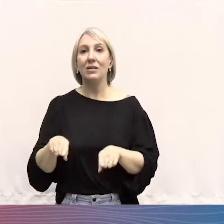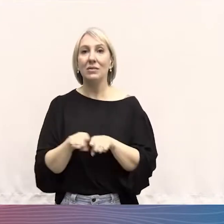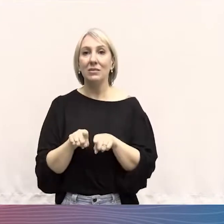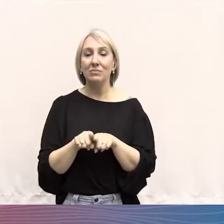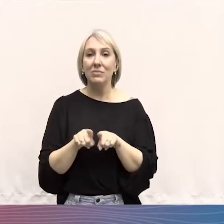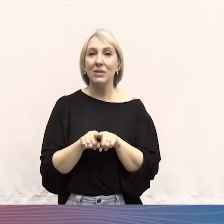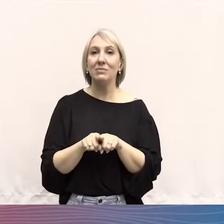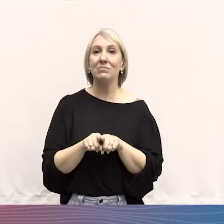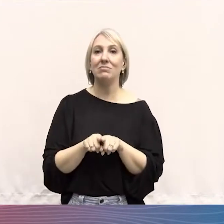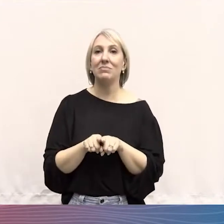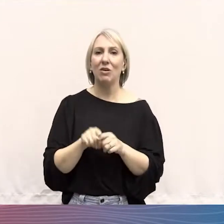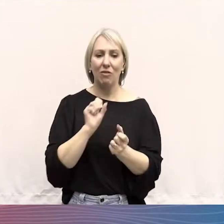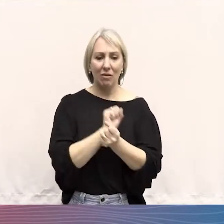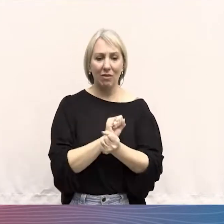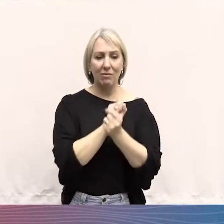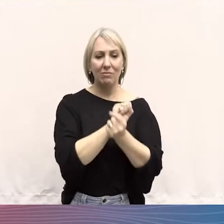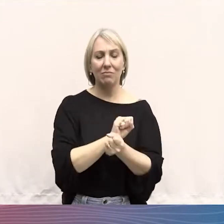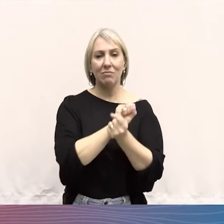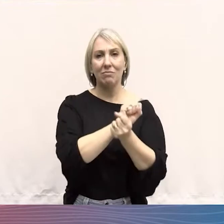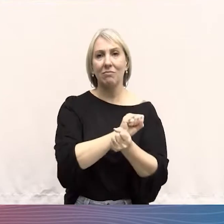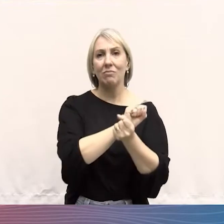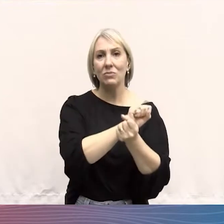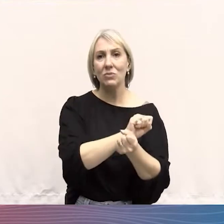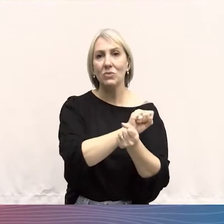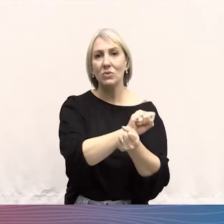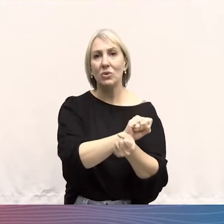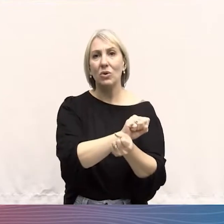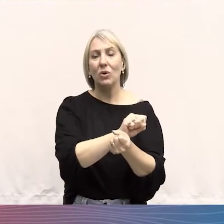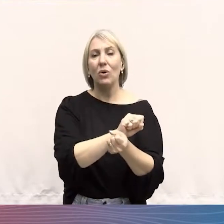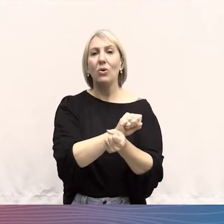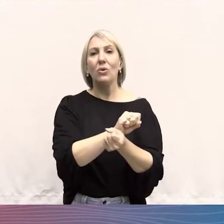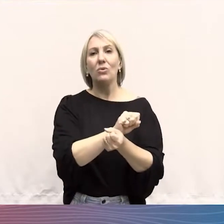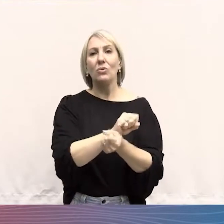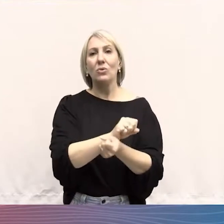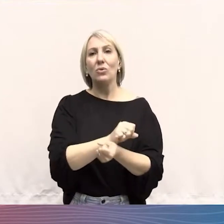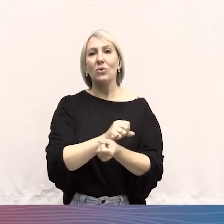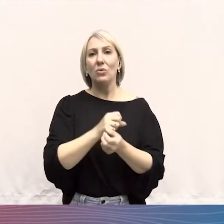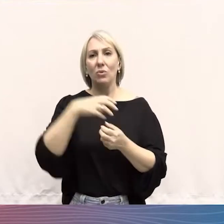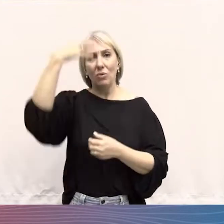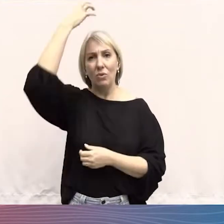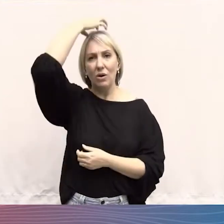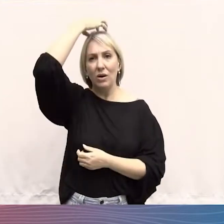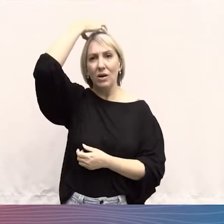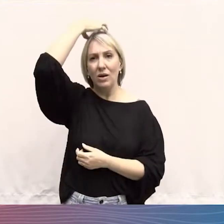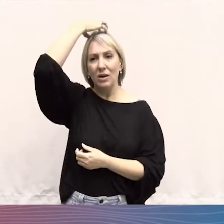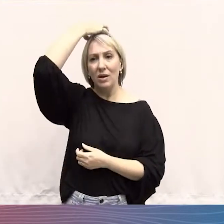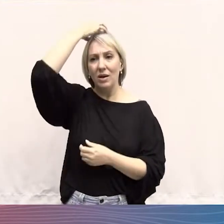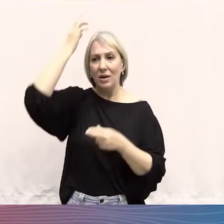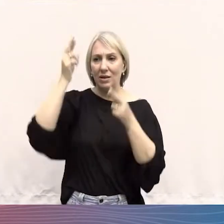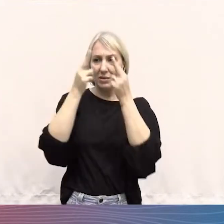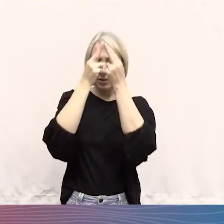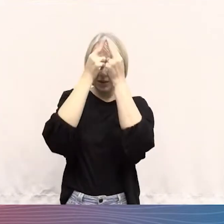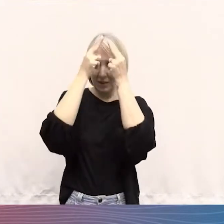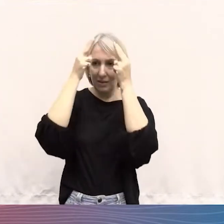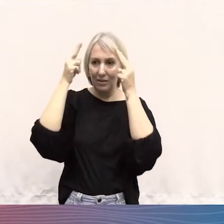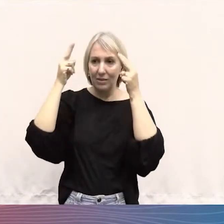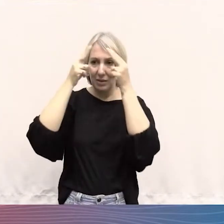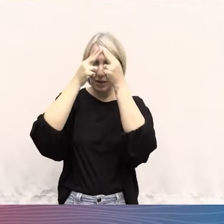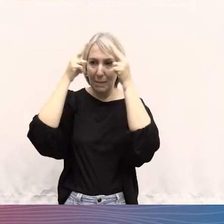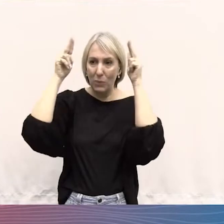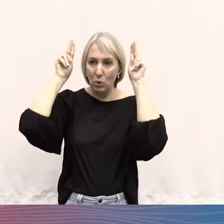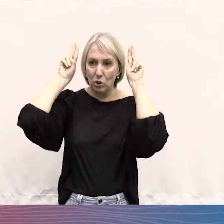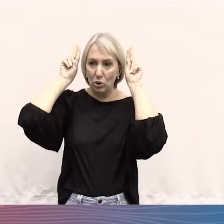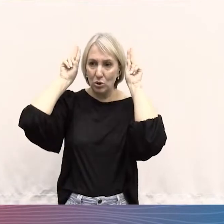Nabucodonosor. Aí Deus perdeu esse reino de Deus aqui na terra, perdeu a